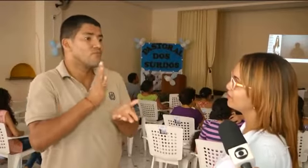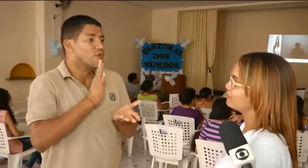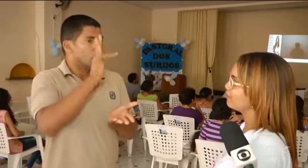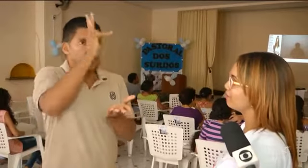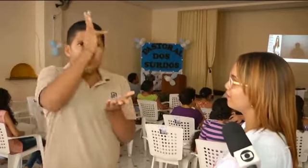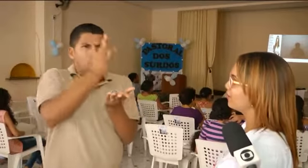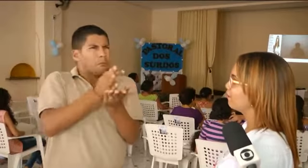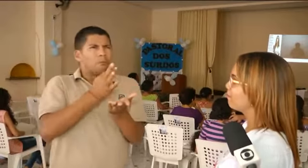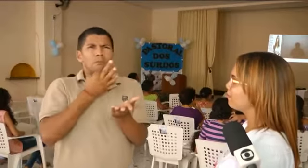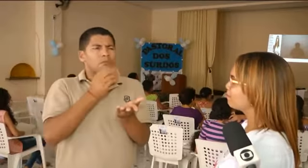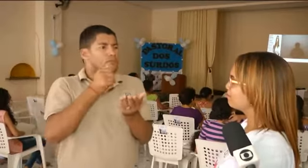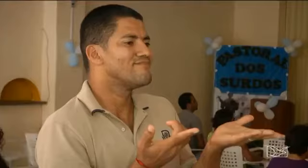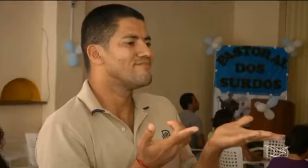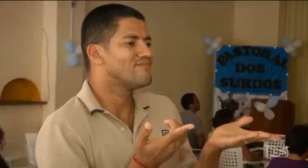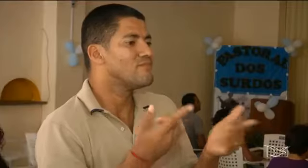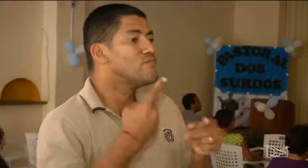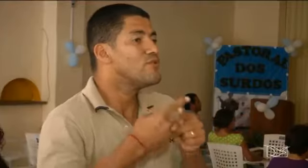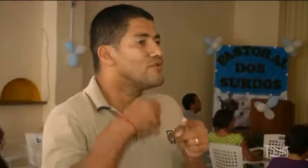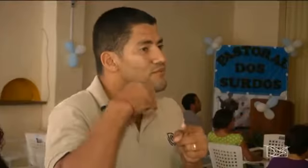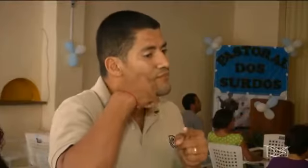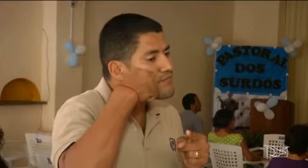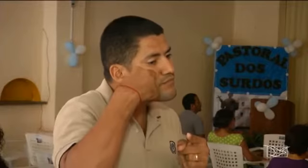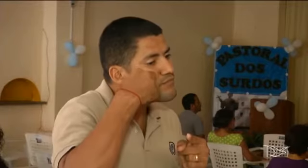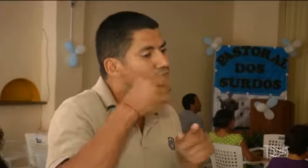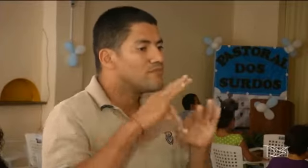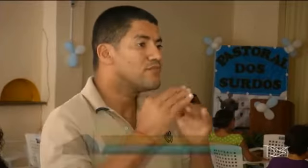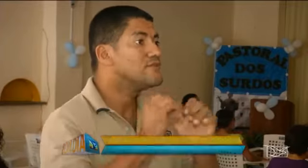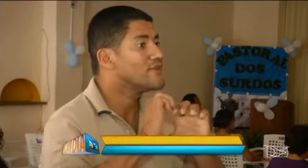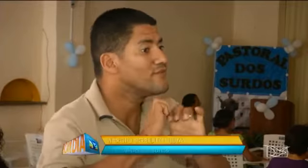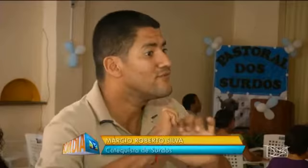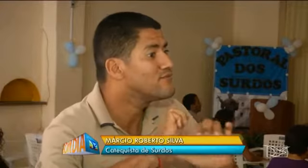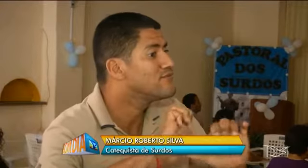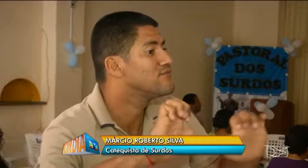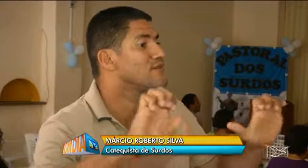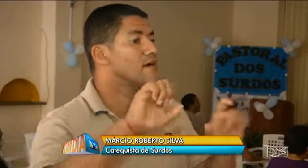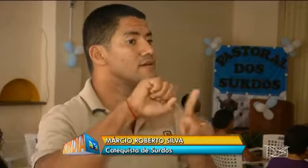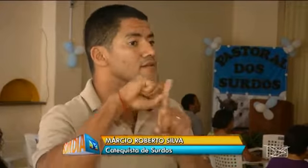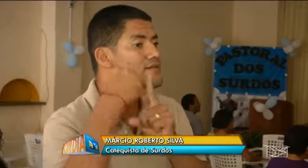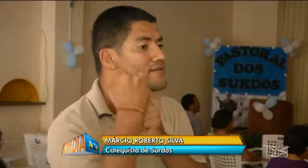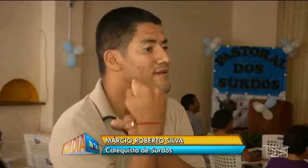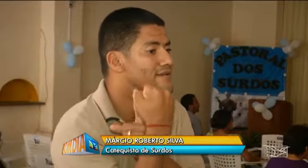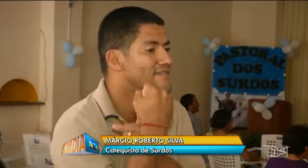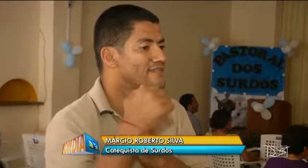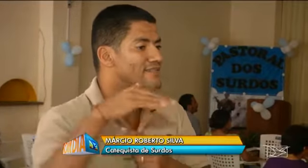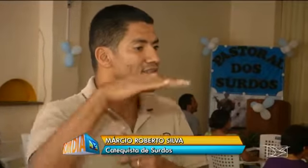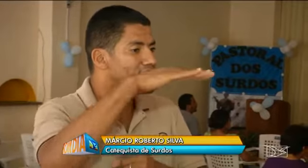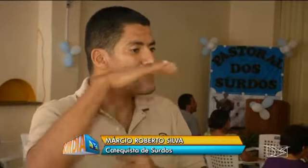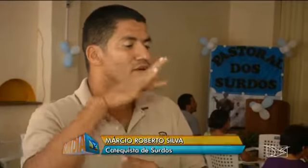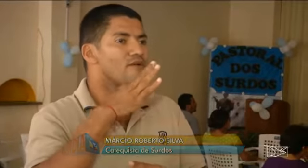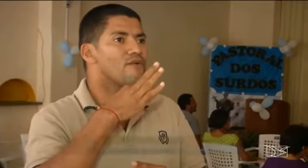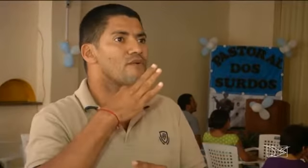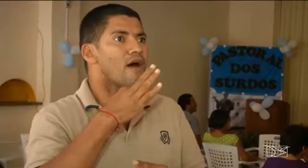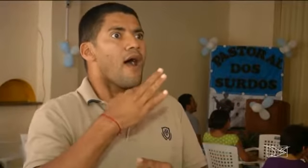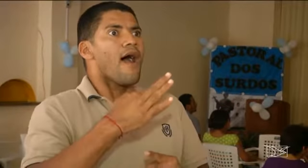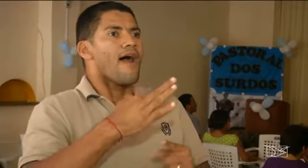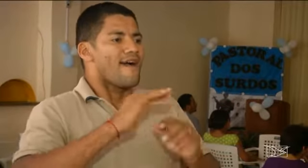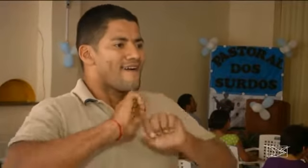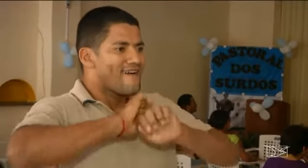mesmo processo. Eu era sozinho dentro da igreja antes, tinha vergonha. A sociedade, como que era a